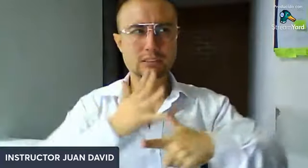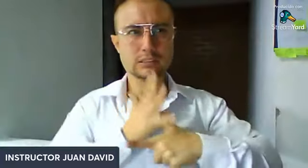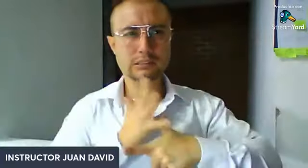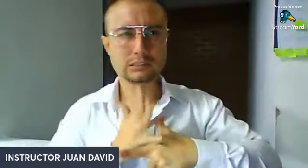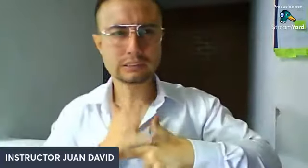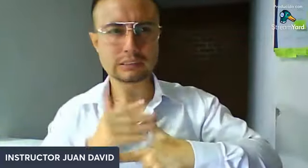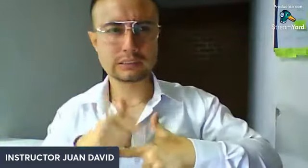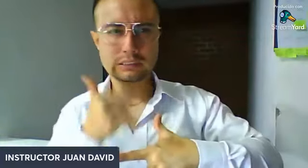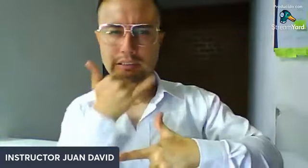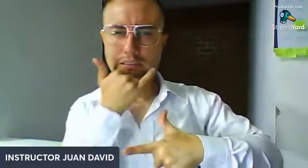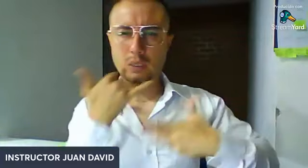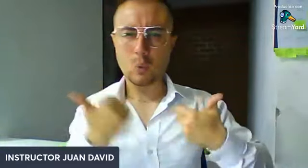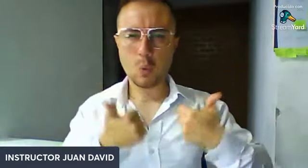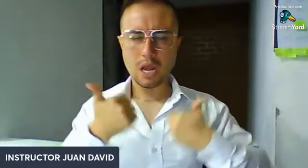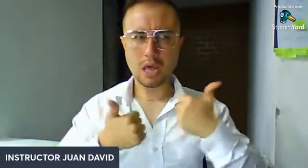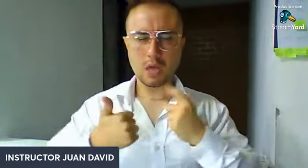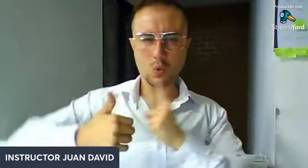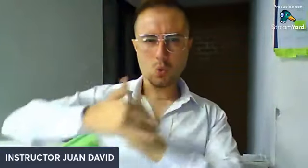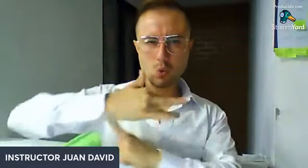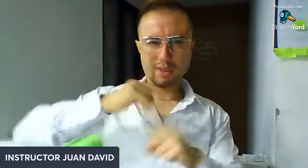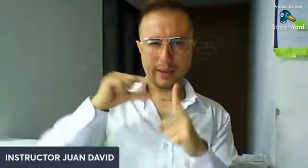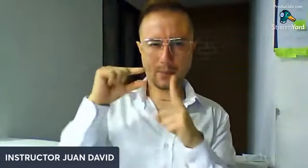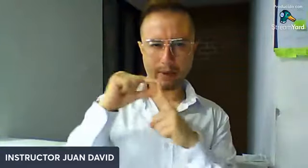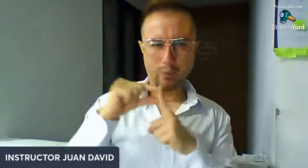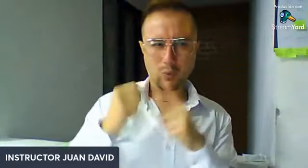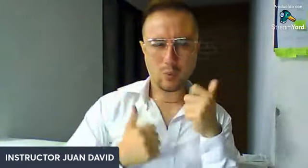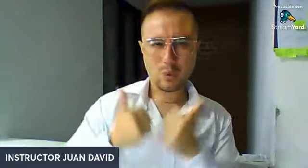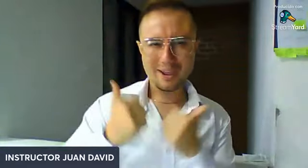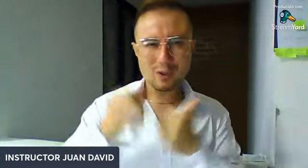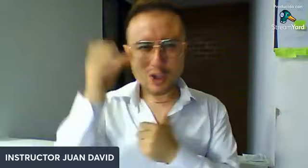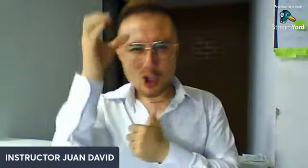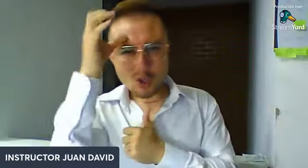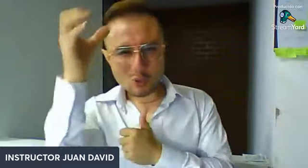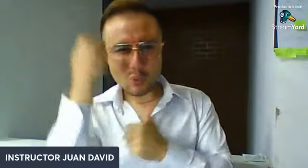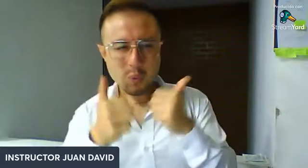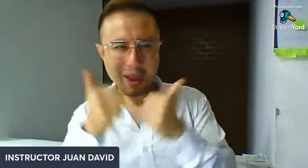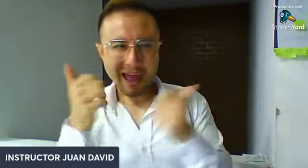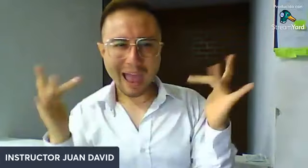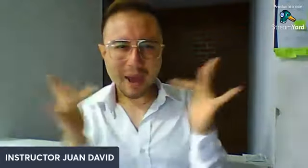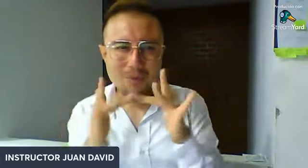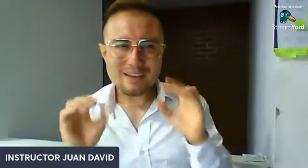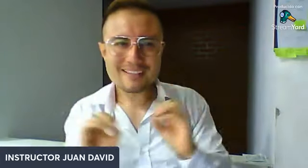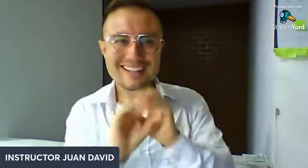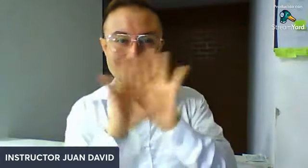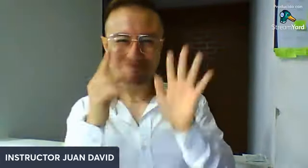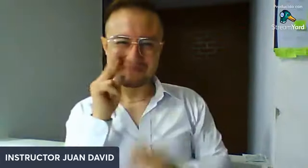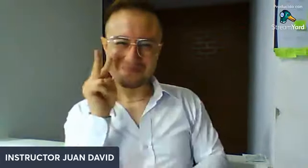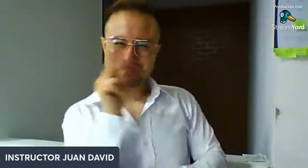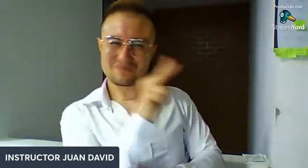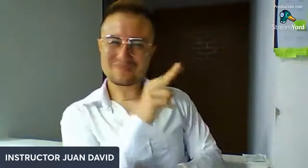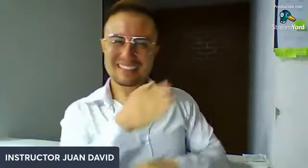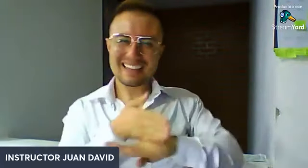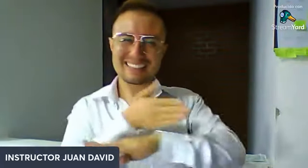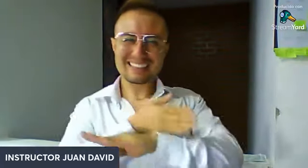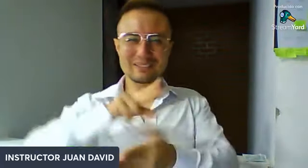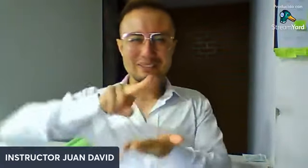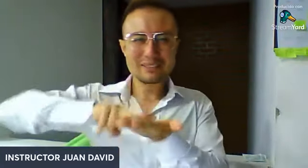señas. Porque si yo te lo muestro aquí, ahora con mi percepción y mi concepción, pues